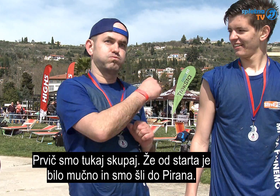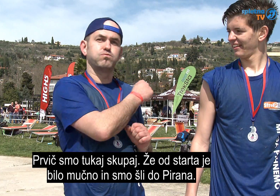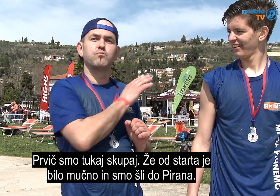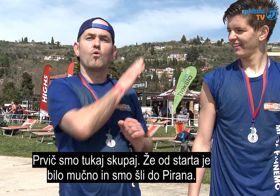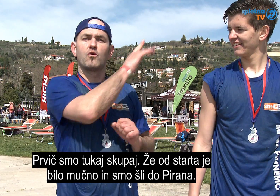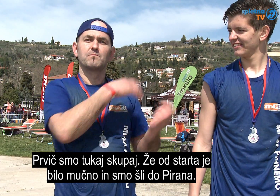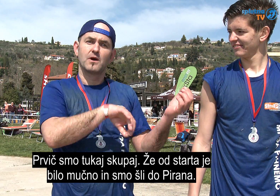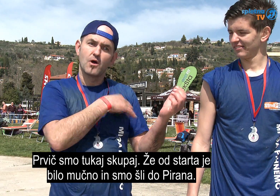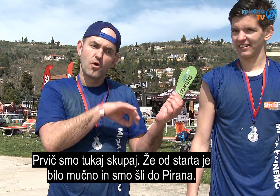Kakšno je morje?